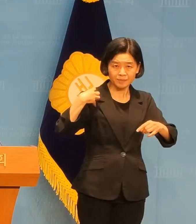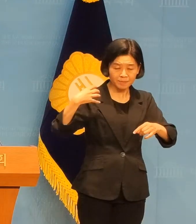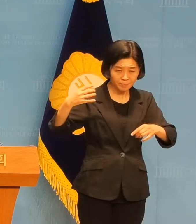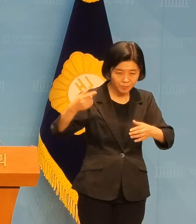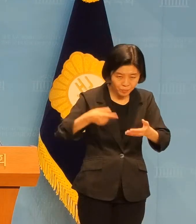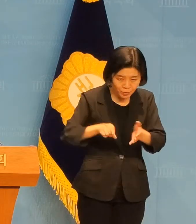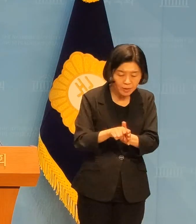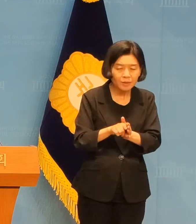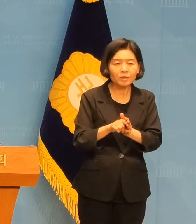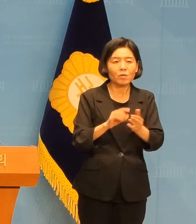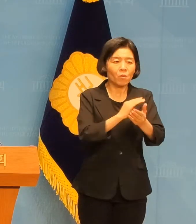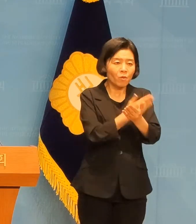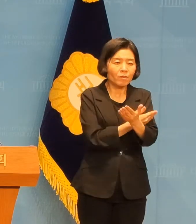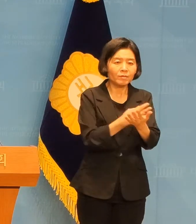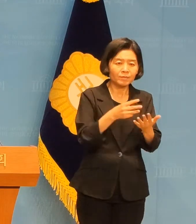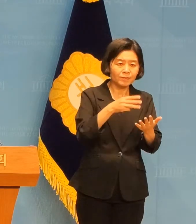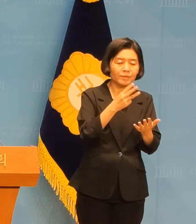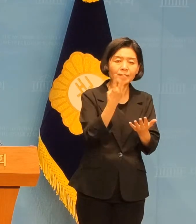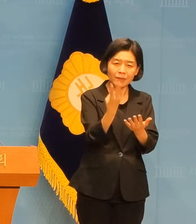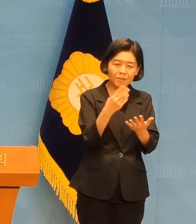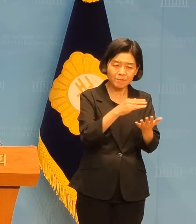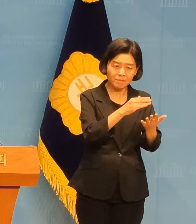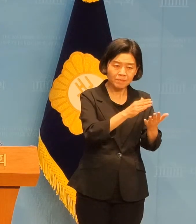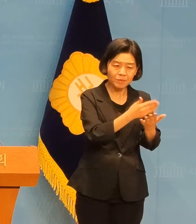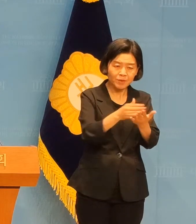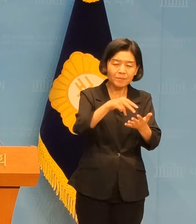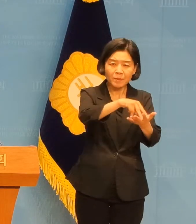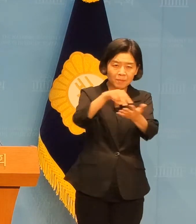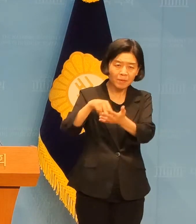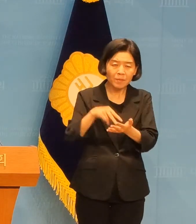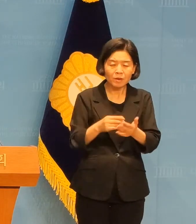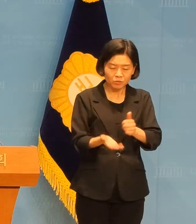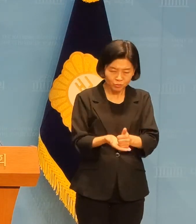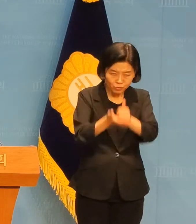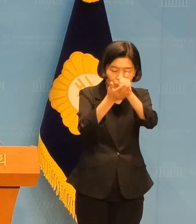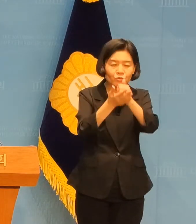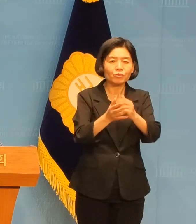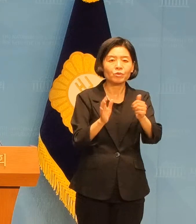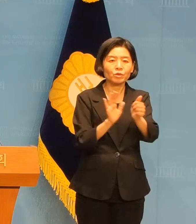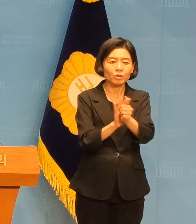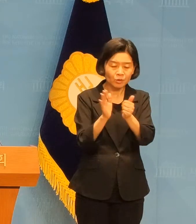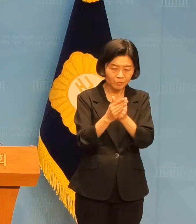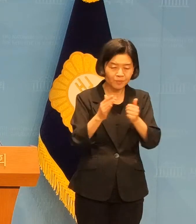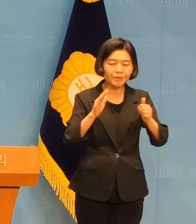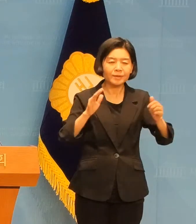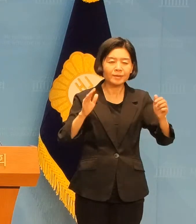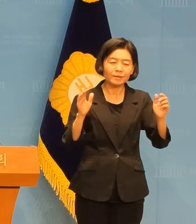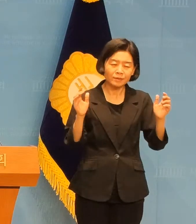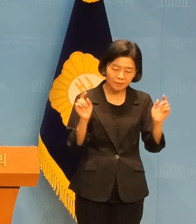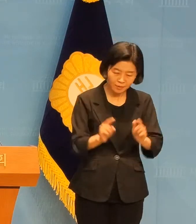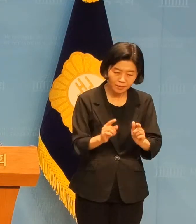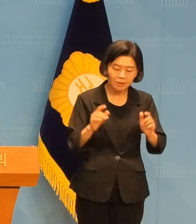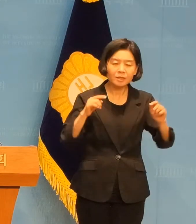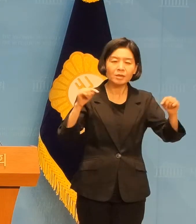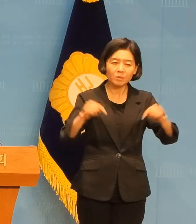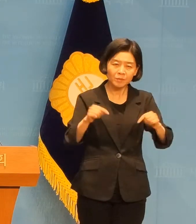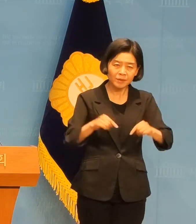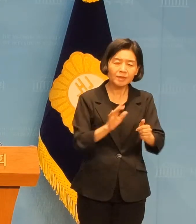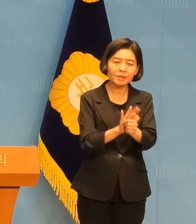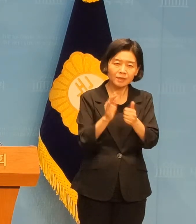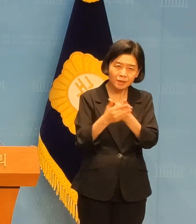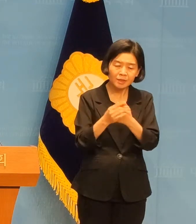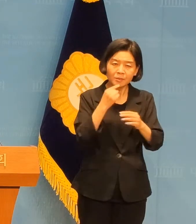삼권 분립을 존중하고 또 협치의 민주주의 기본 원칙으로 돌아오기를